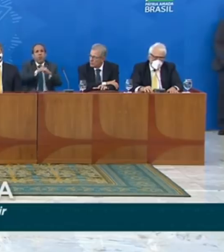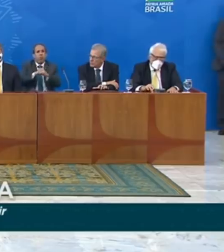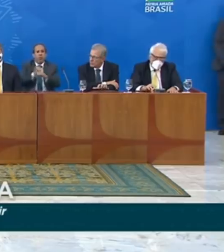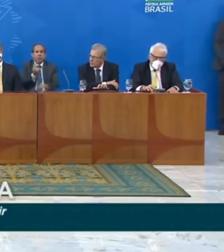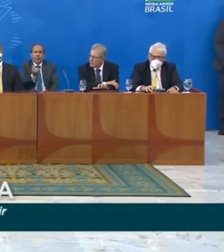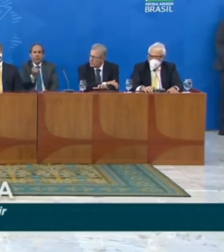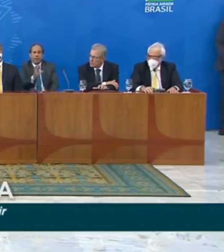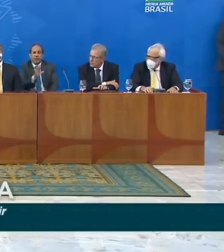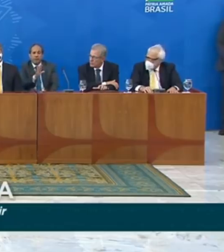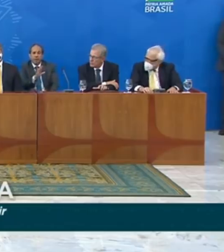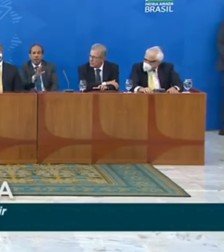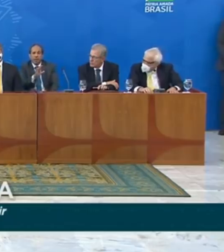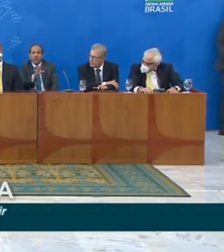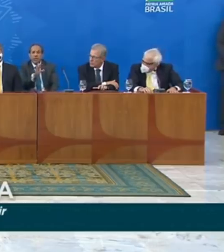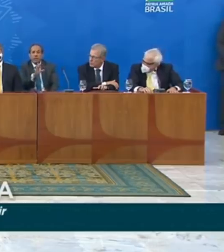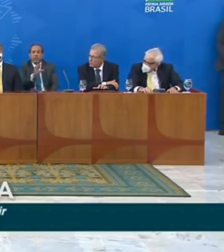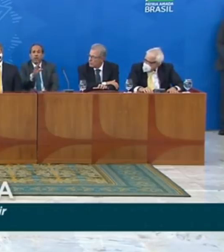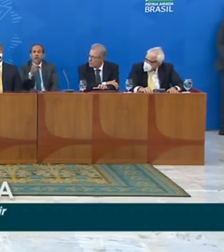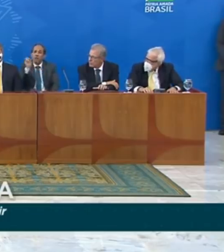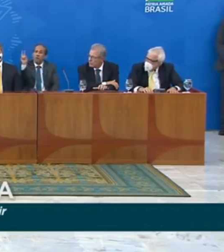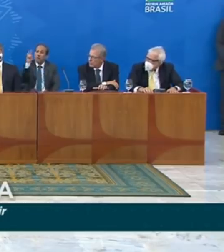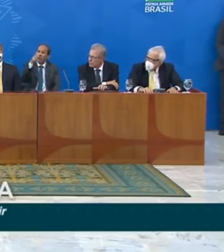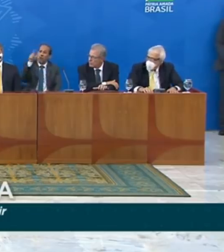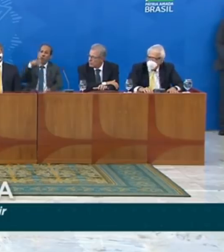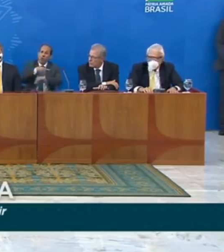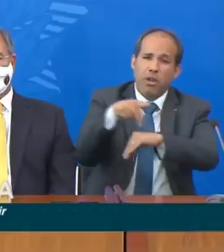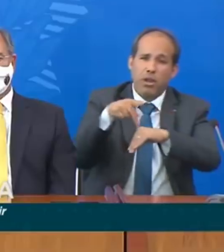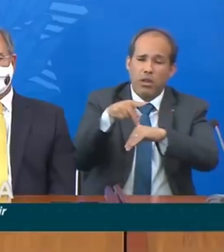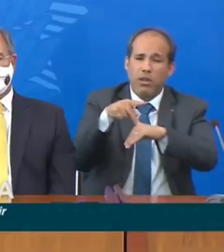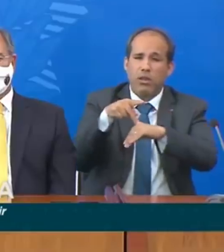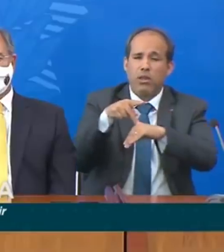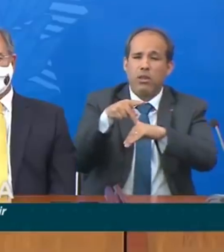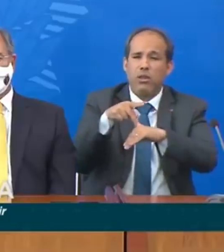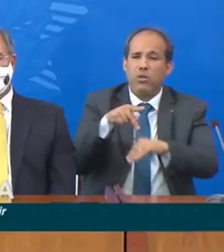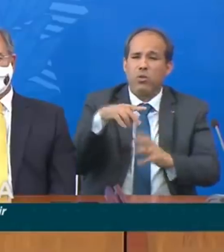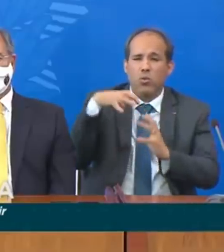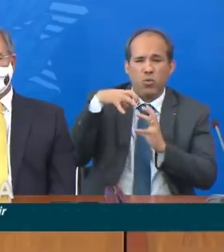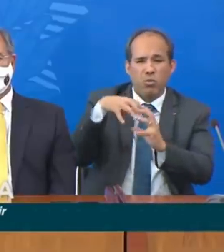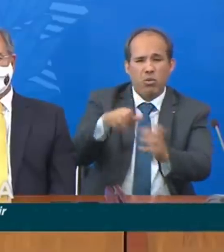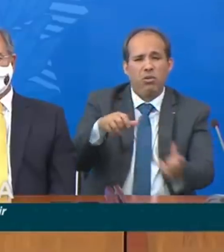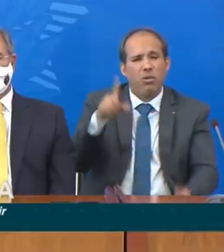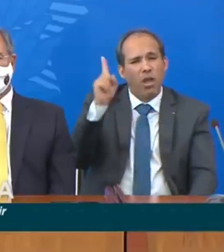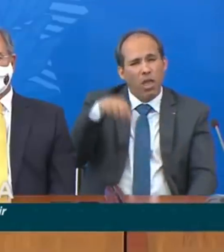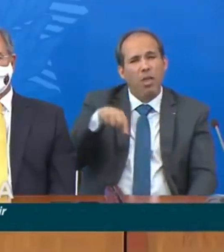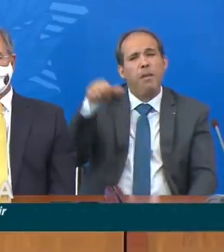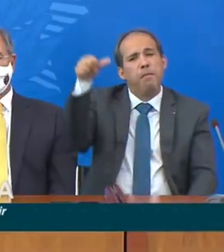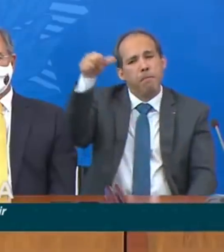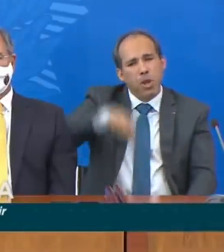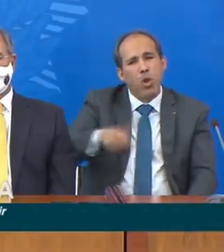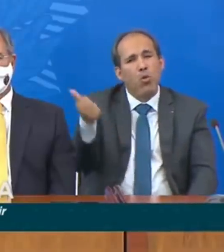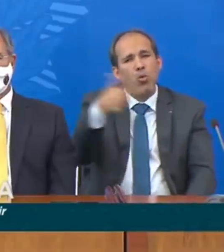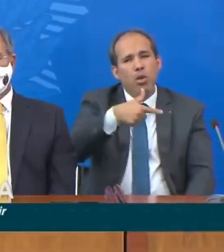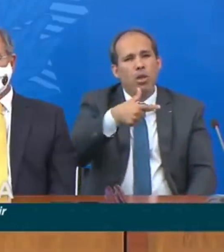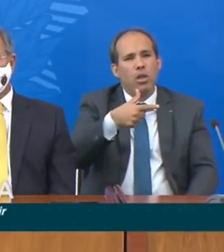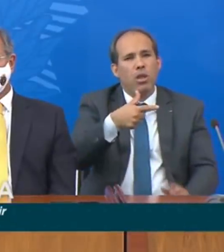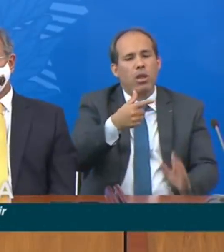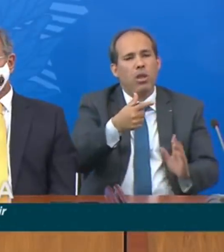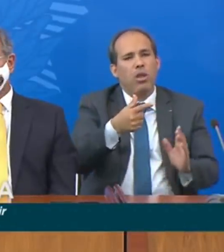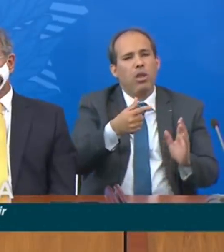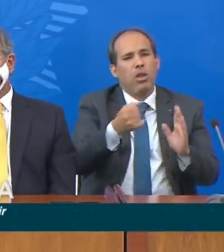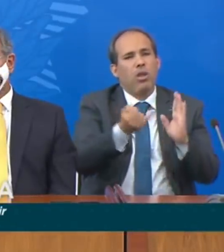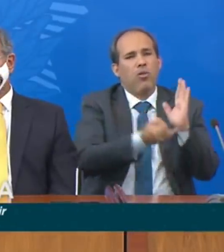como assistimos em outros países pelo mundo. Isso leva a algo pior do que a inflação, que ninguém